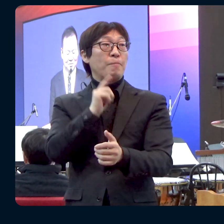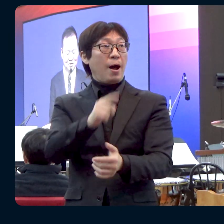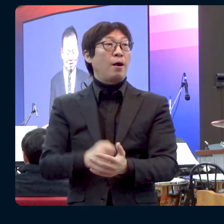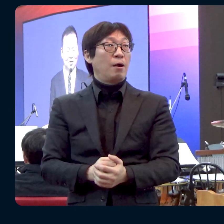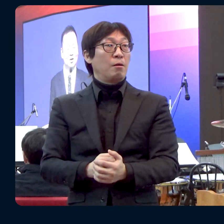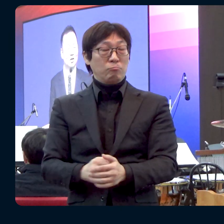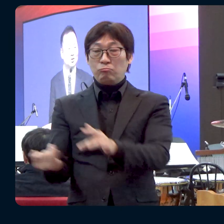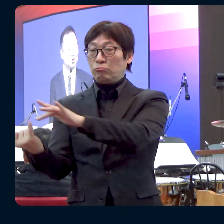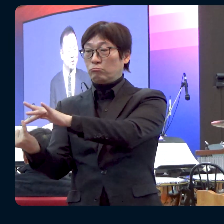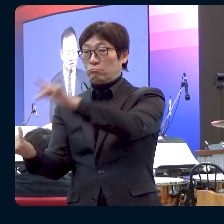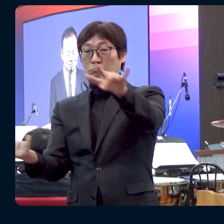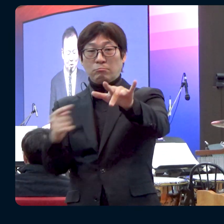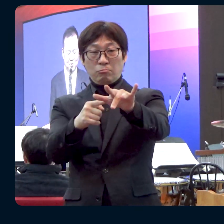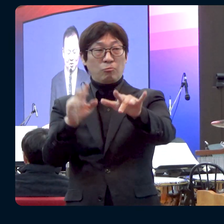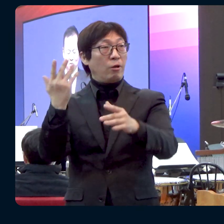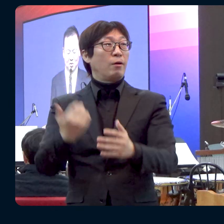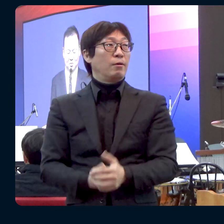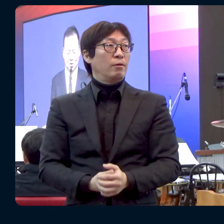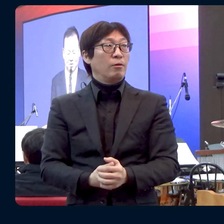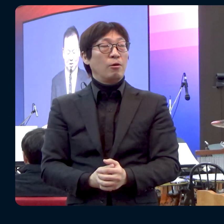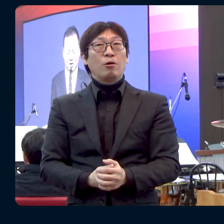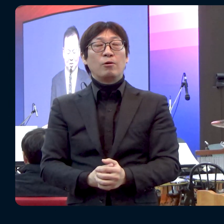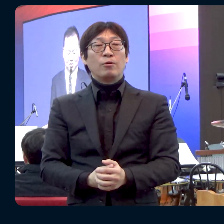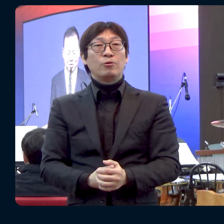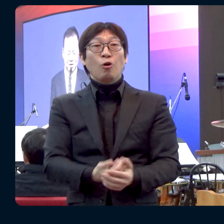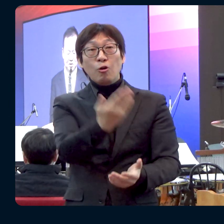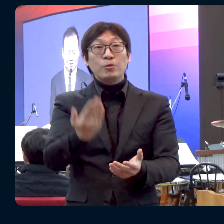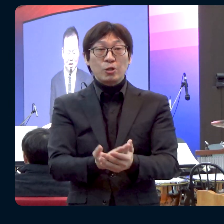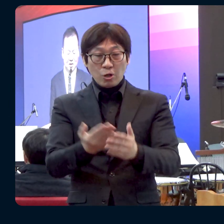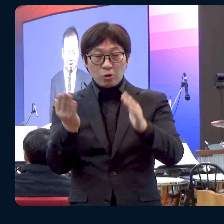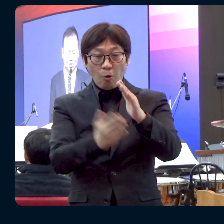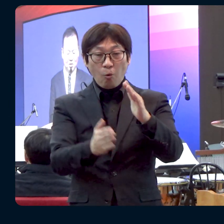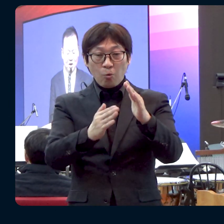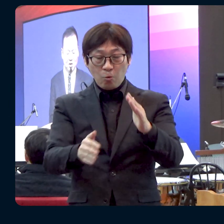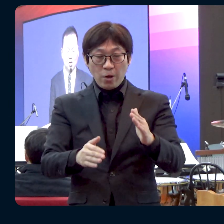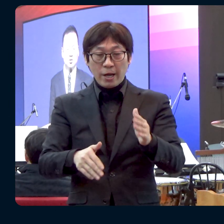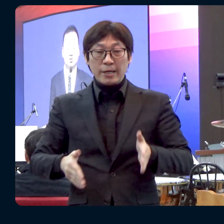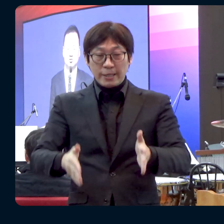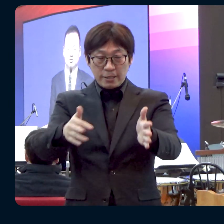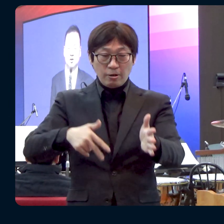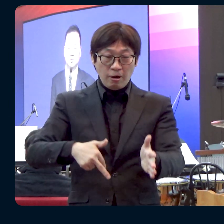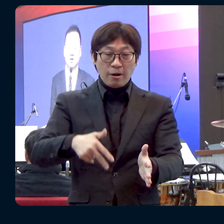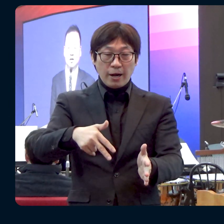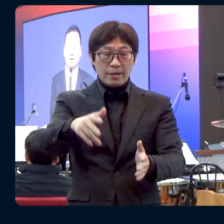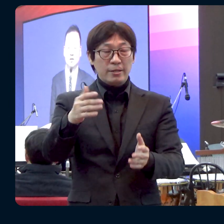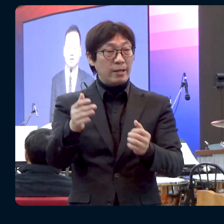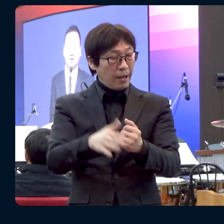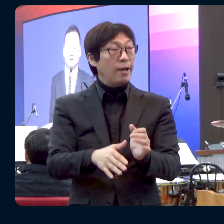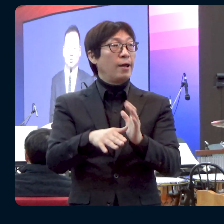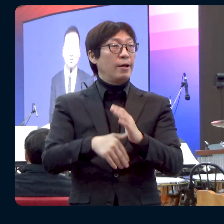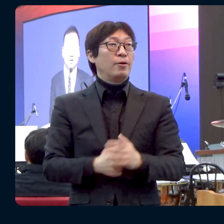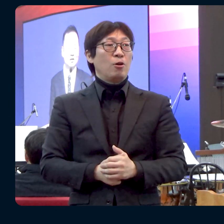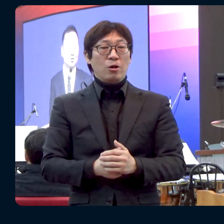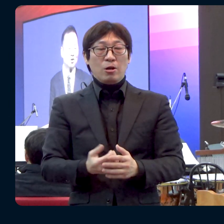우리가 성도의 길을 가면서 주님의 이름을 높이고 복음을 전하고 교회를 성장시키고 영혼을 구원합니다. 봉사를